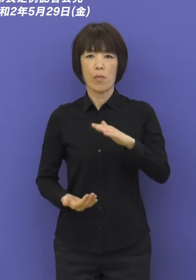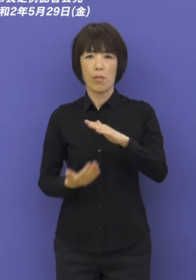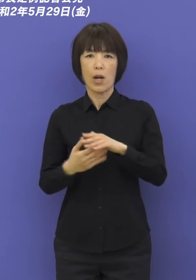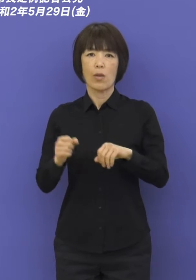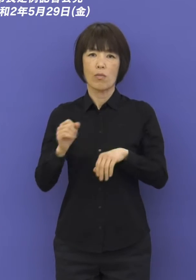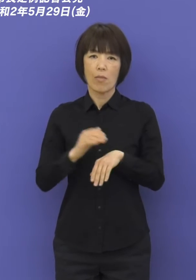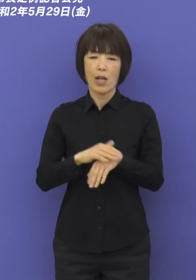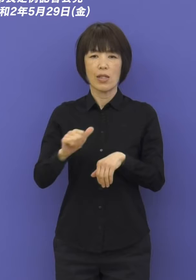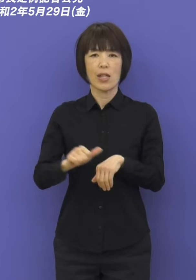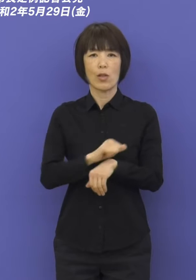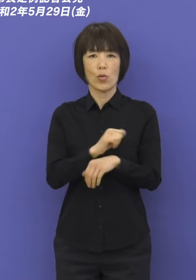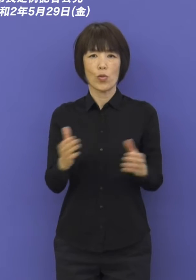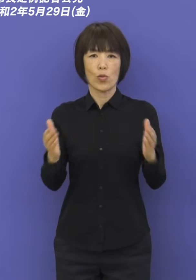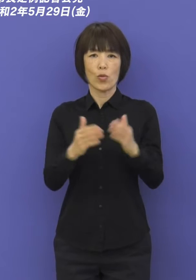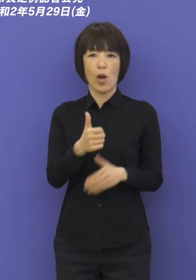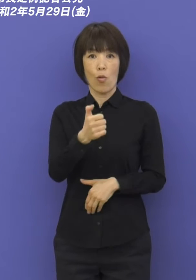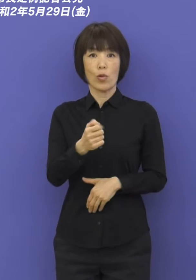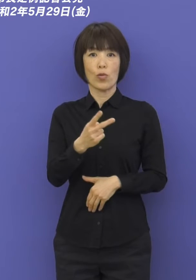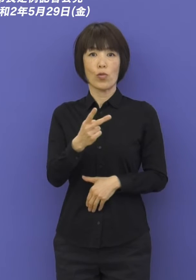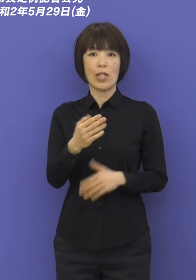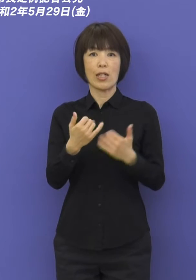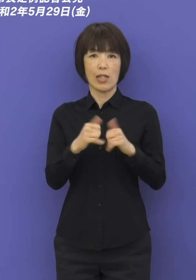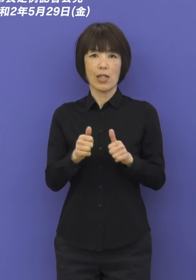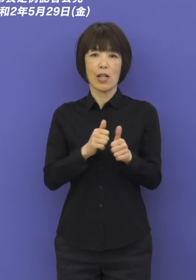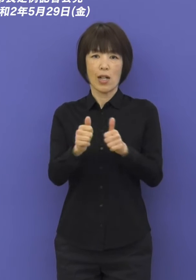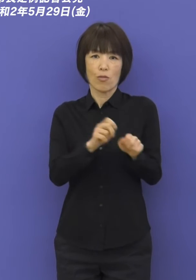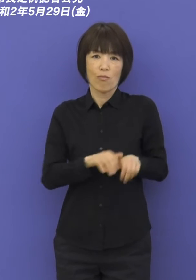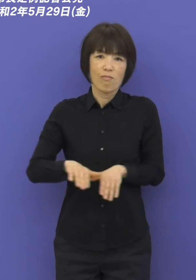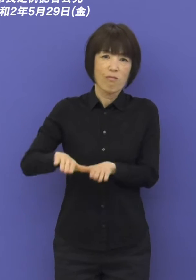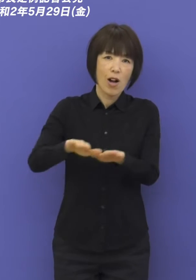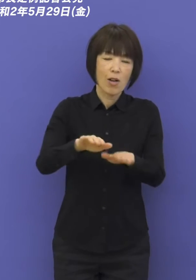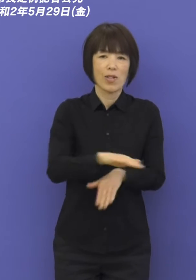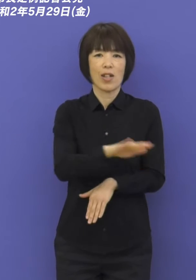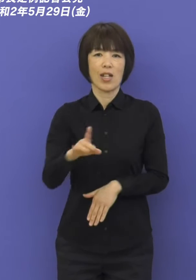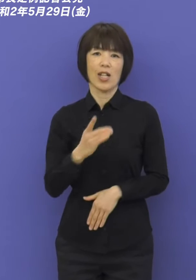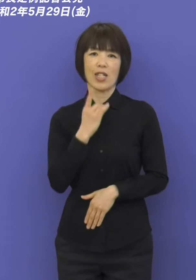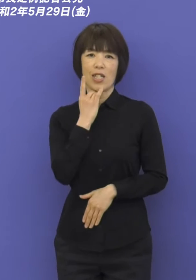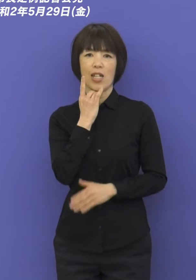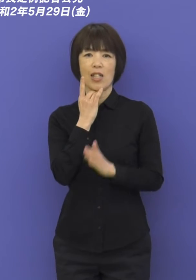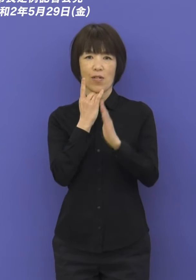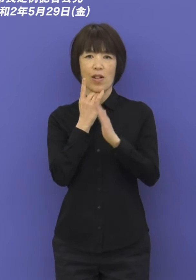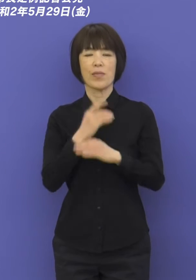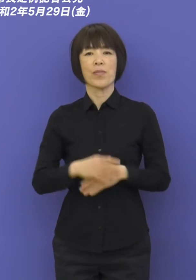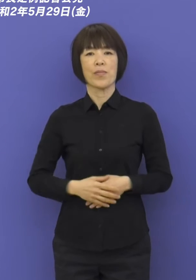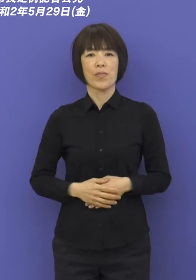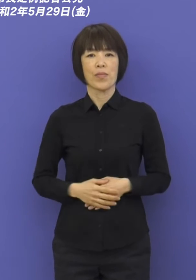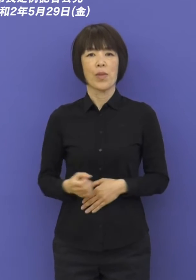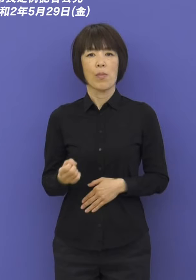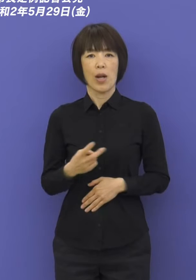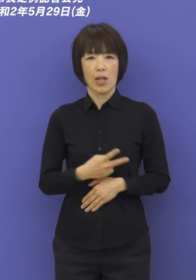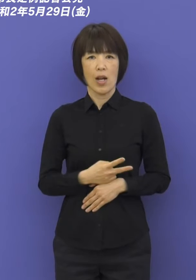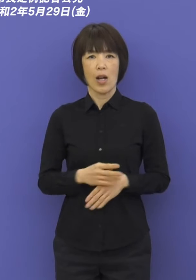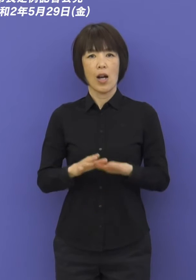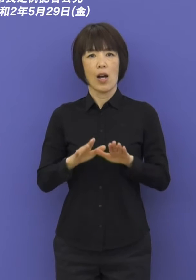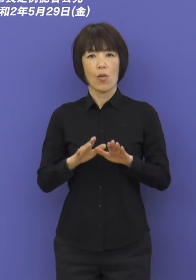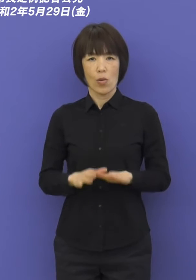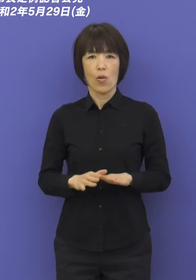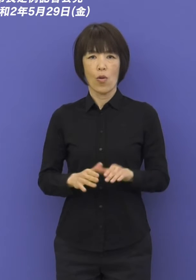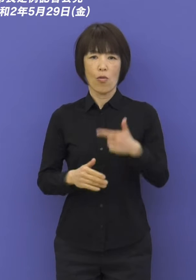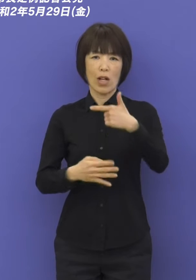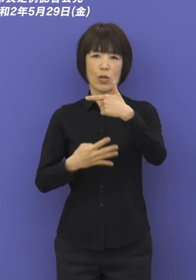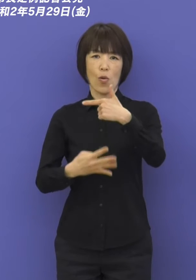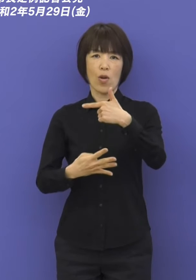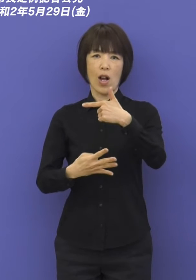サー52名が繰り広げるハイレベルなレースにご期待ください。なお、本レース期間